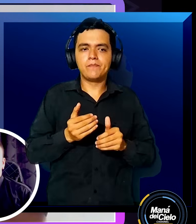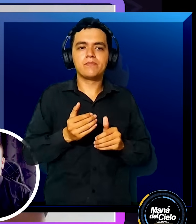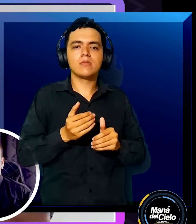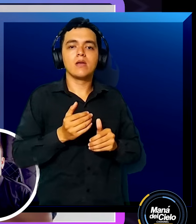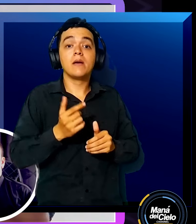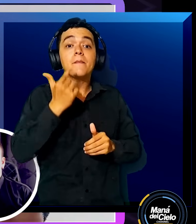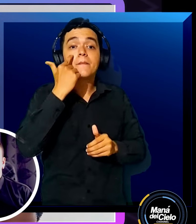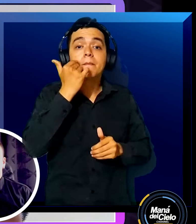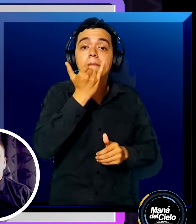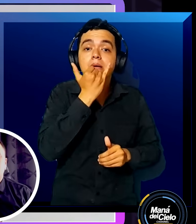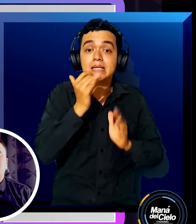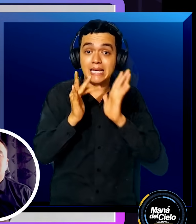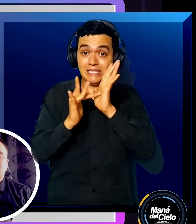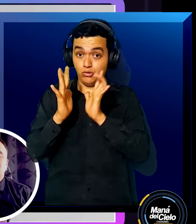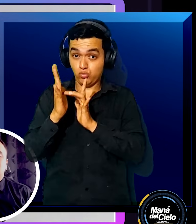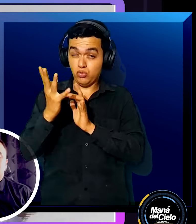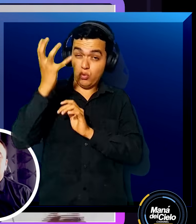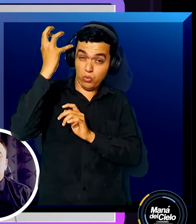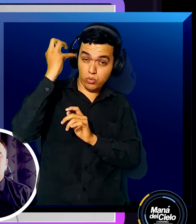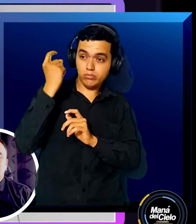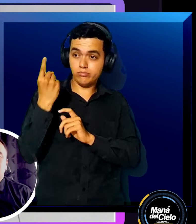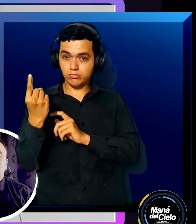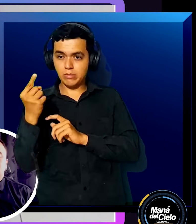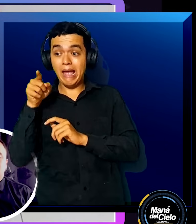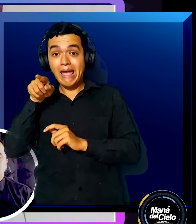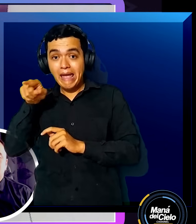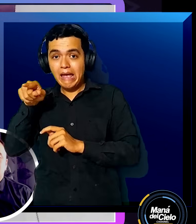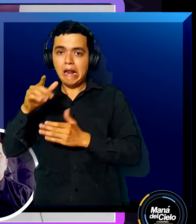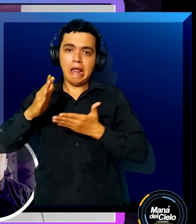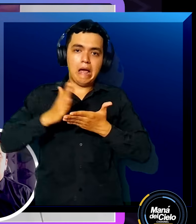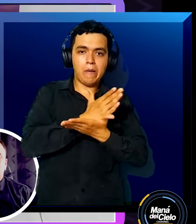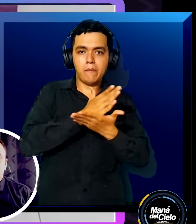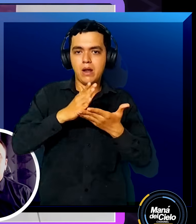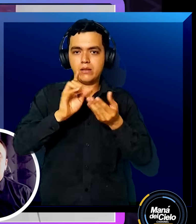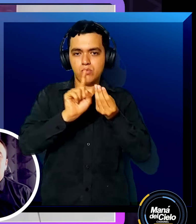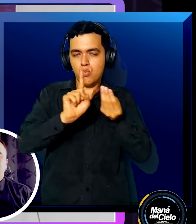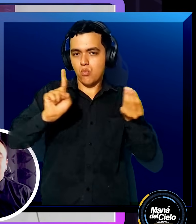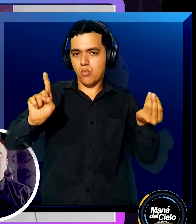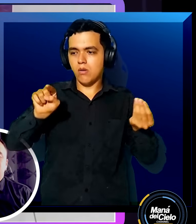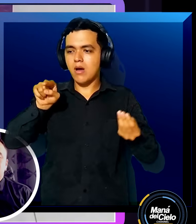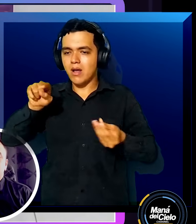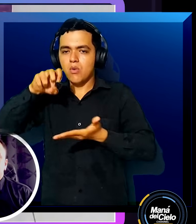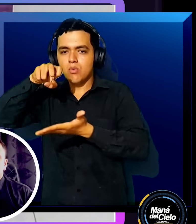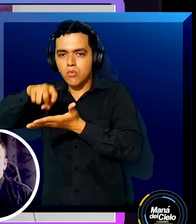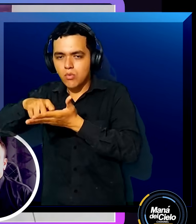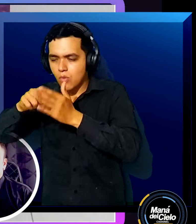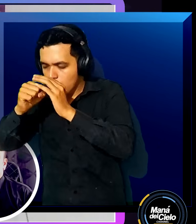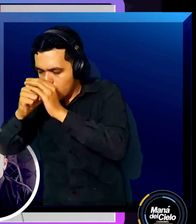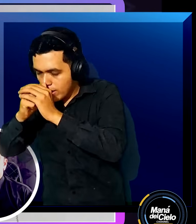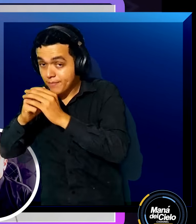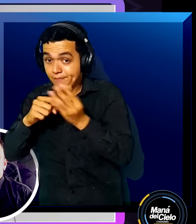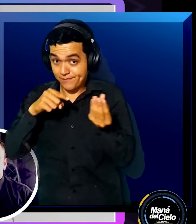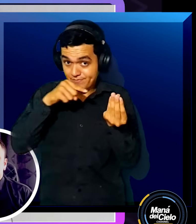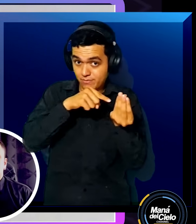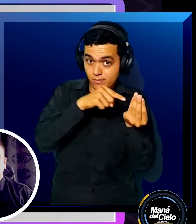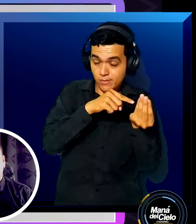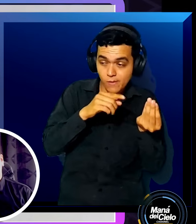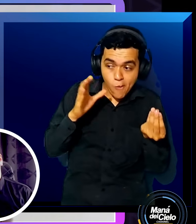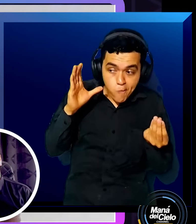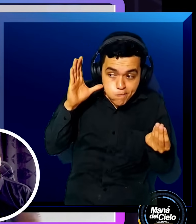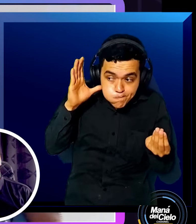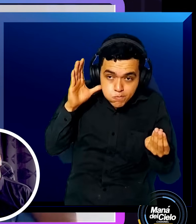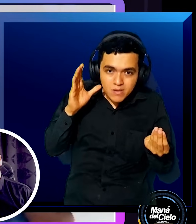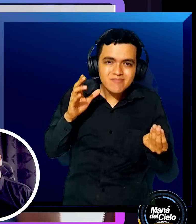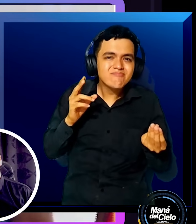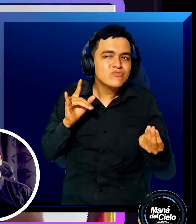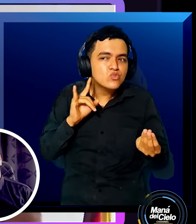venido a querer ver la gloria de Dios. Eso es lo que necesitamos. Esto no es un paseo, esto no es para perder el tiempo.